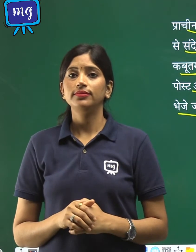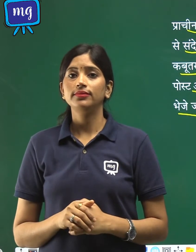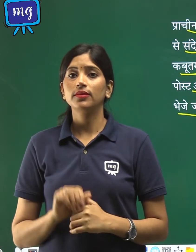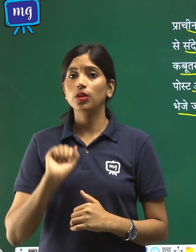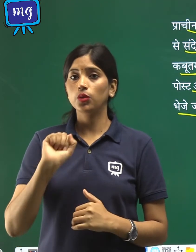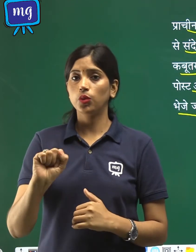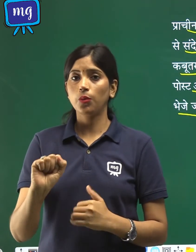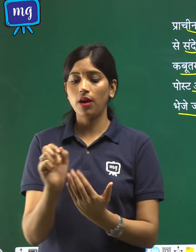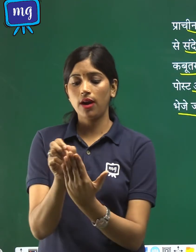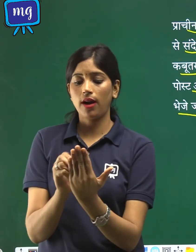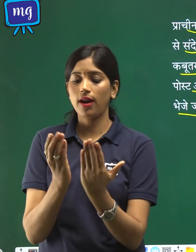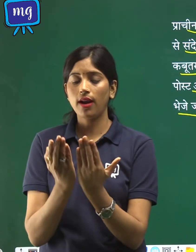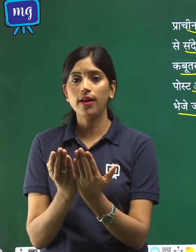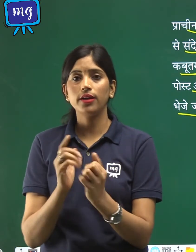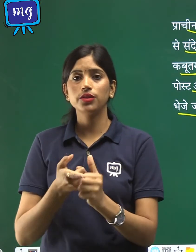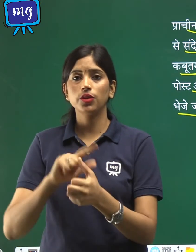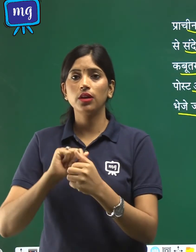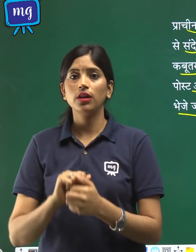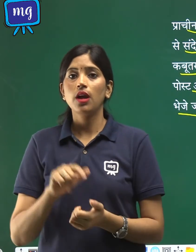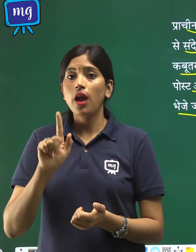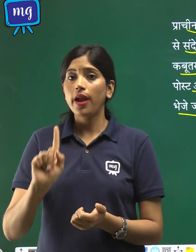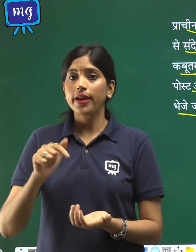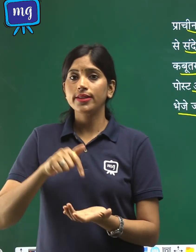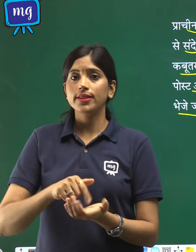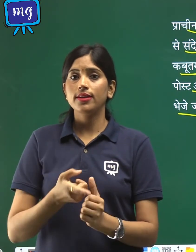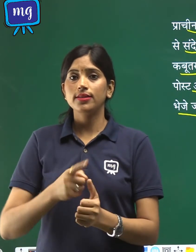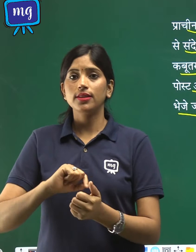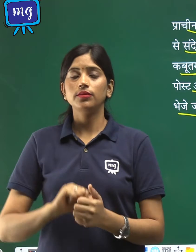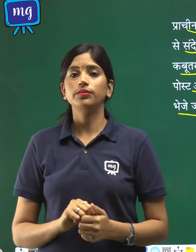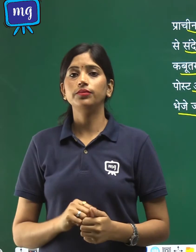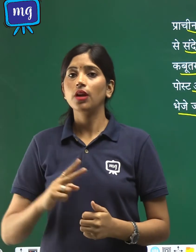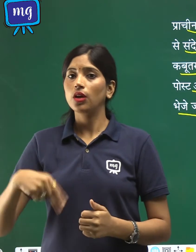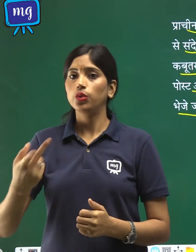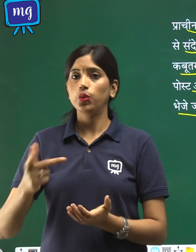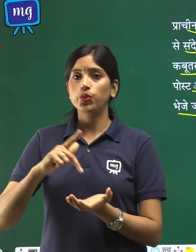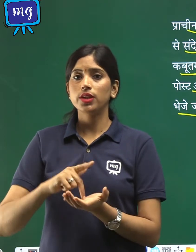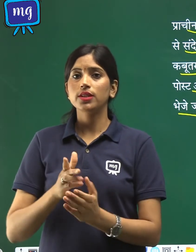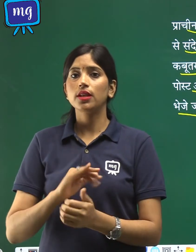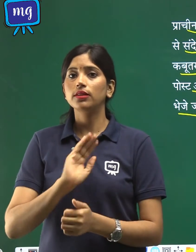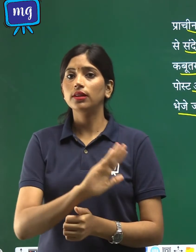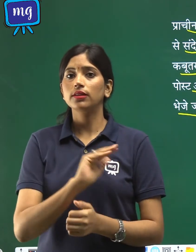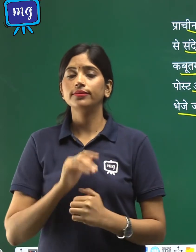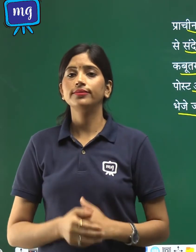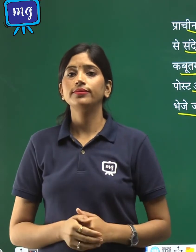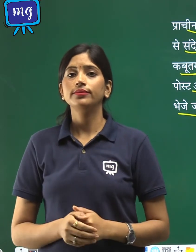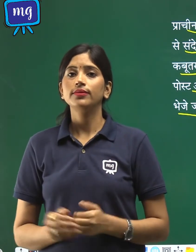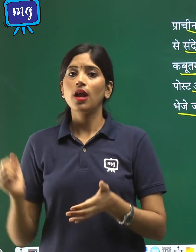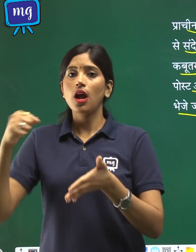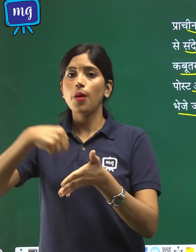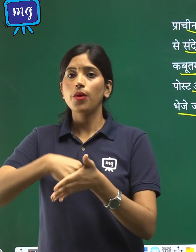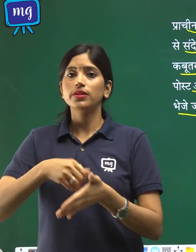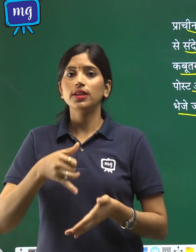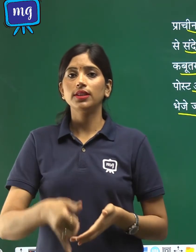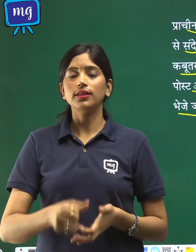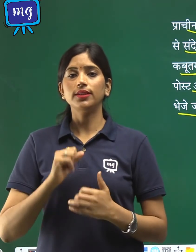आपके पत्रों को एक स्थान से दूसरे स्थान तक पहुंचाते